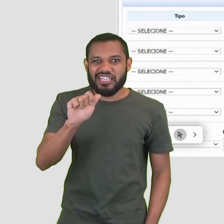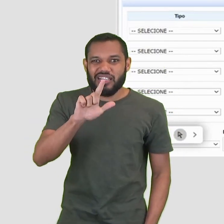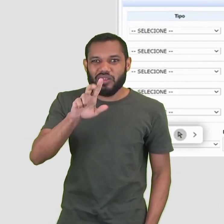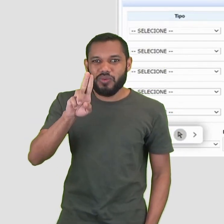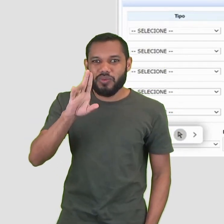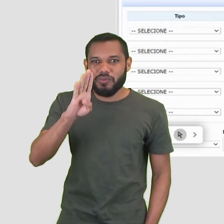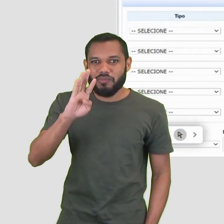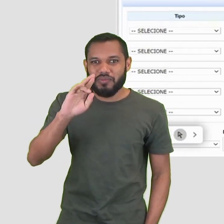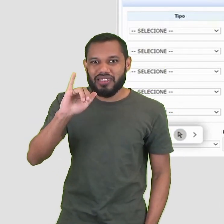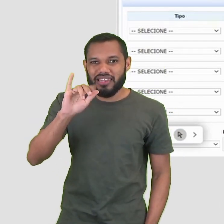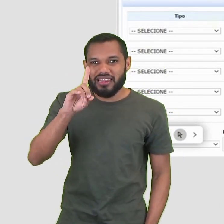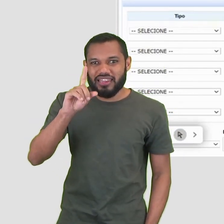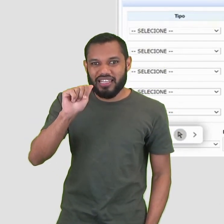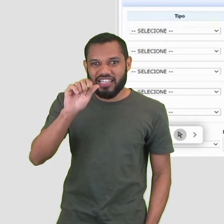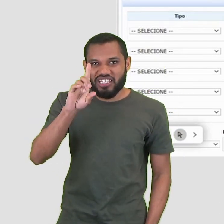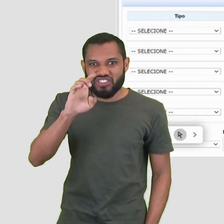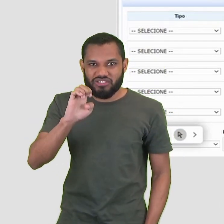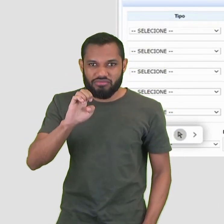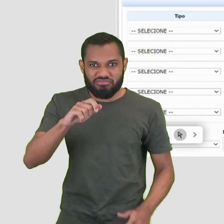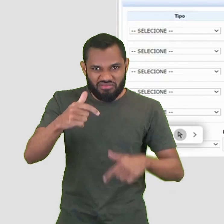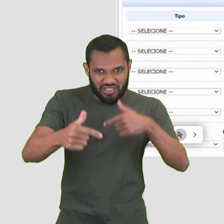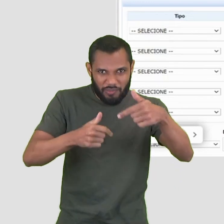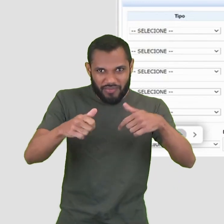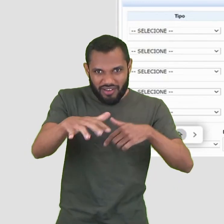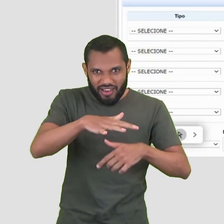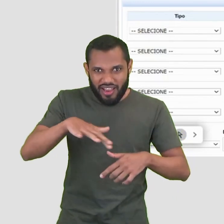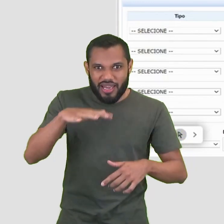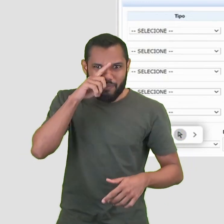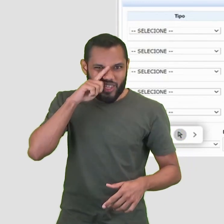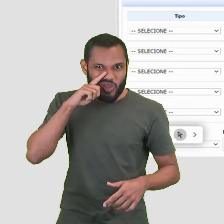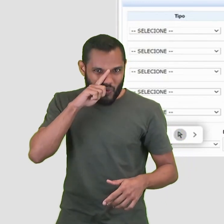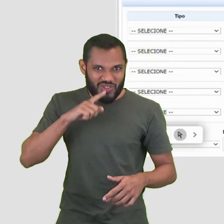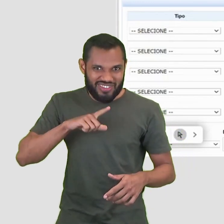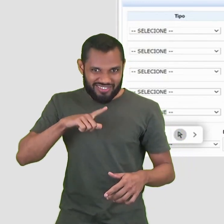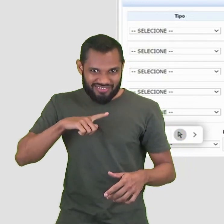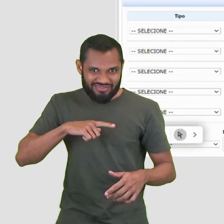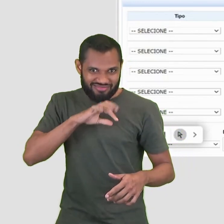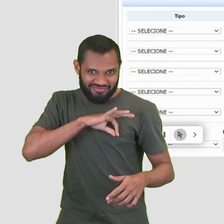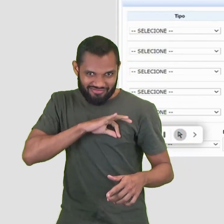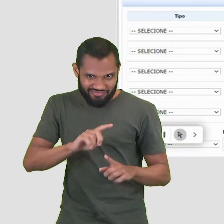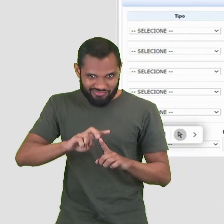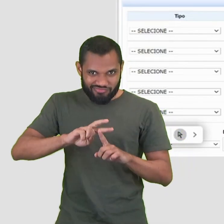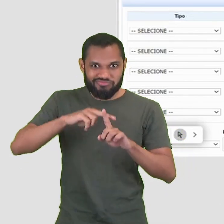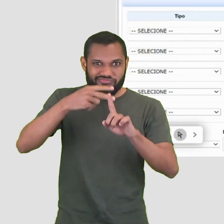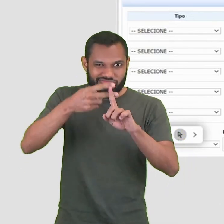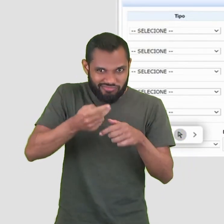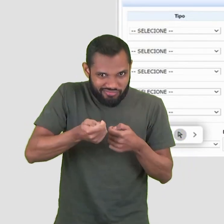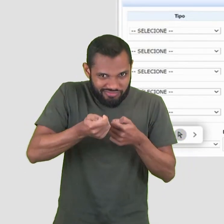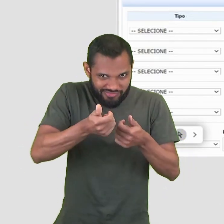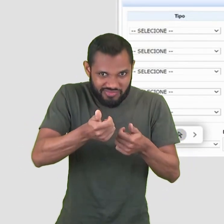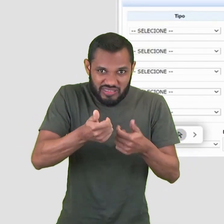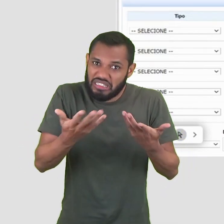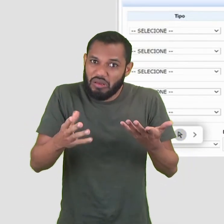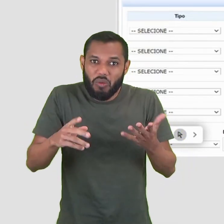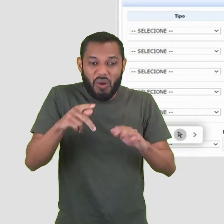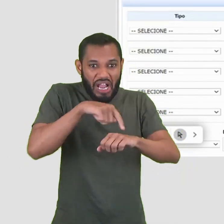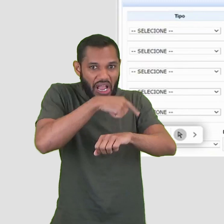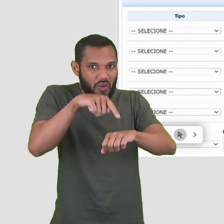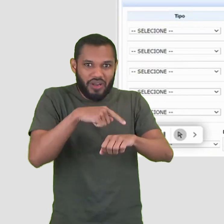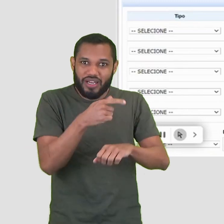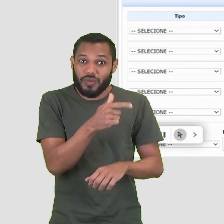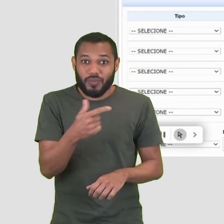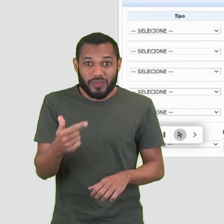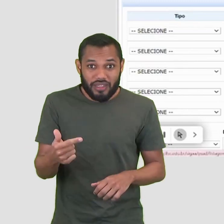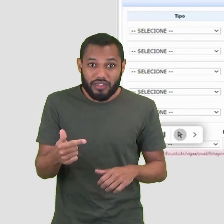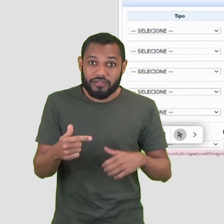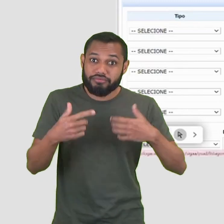nesse caso, é uma portaria que nós não vamos lançar no plano de atividades semestrais. Então, nesse caso, a gente